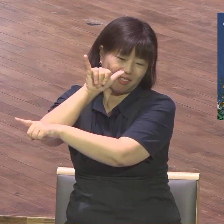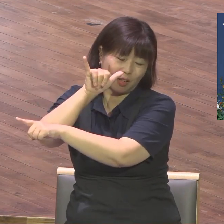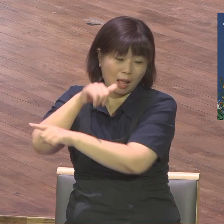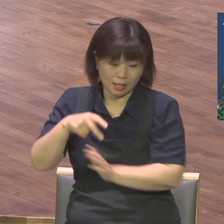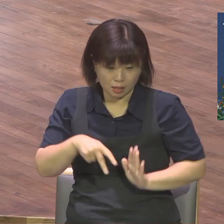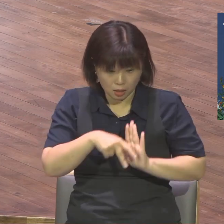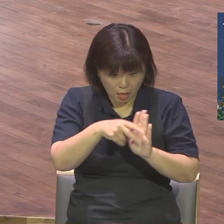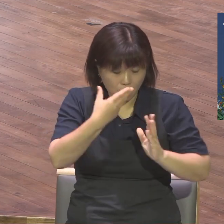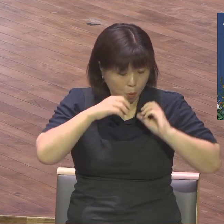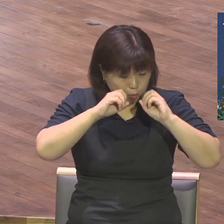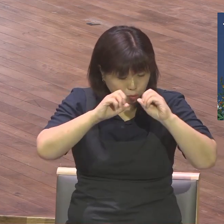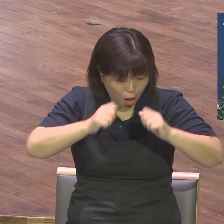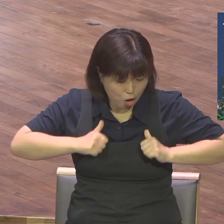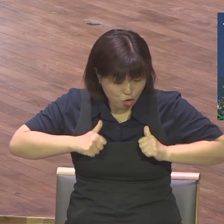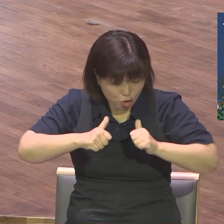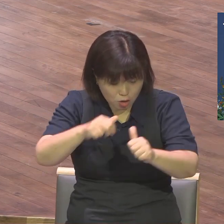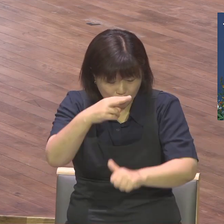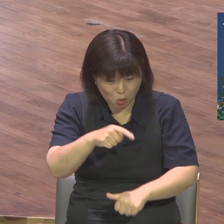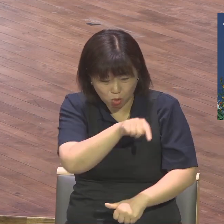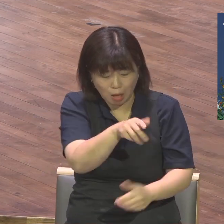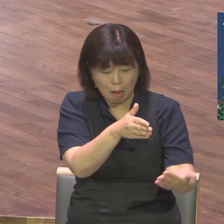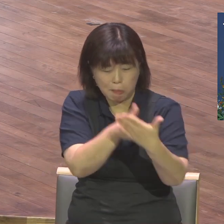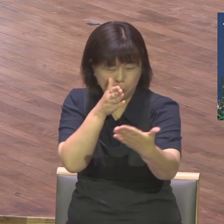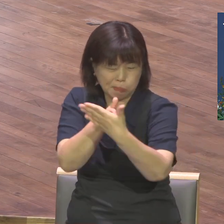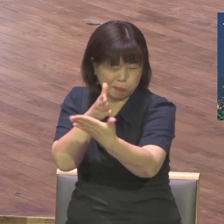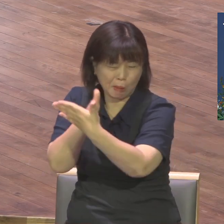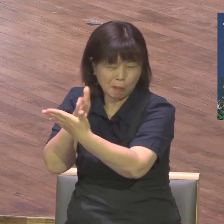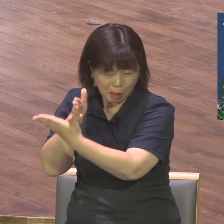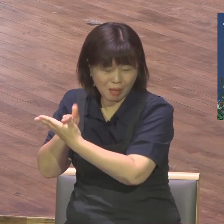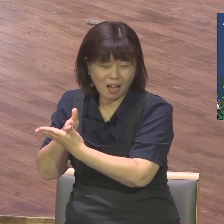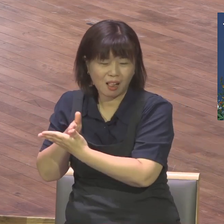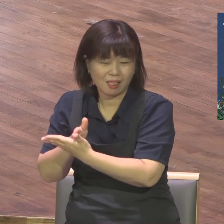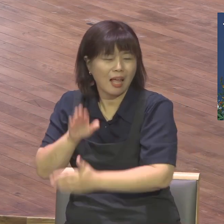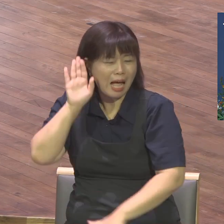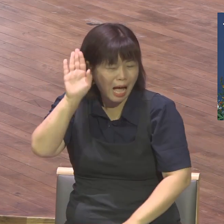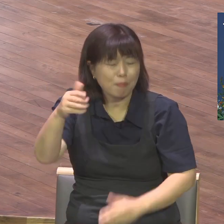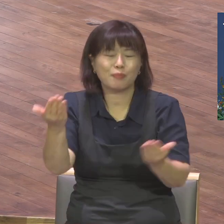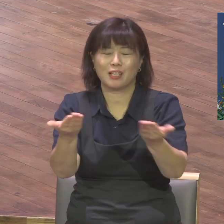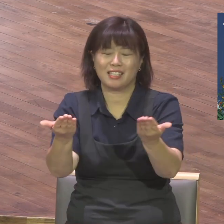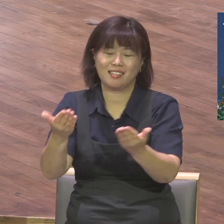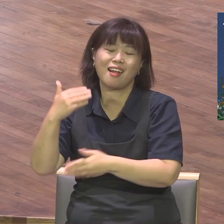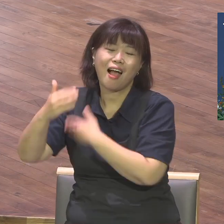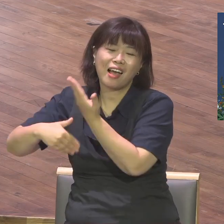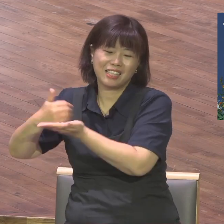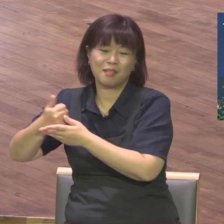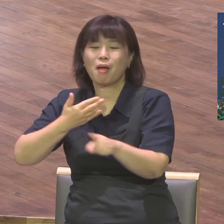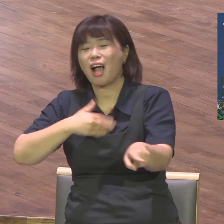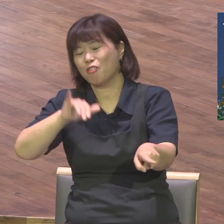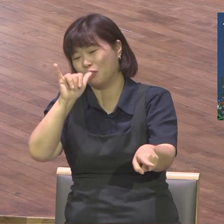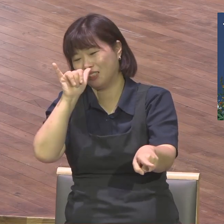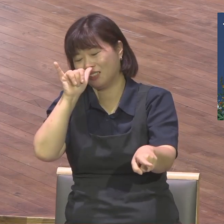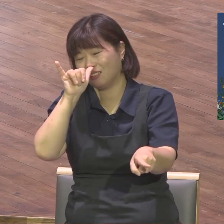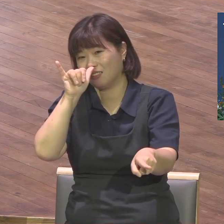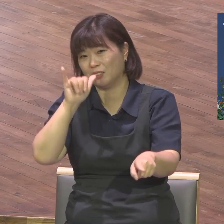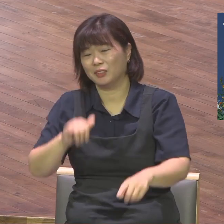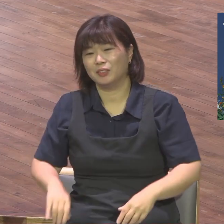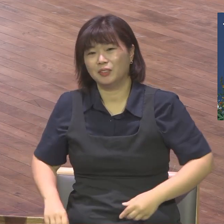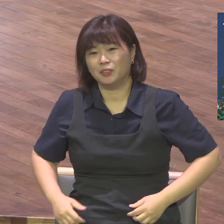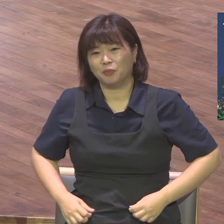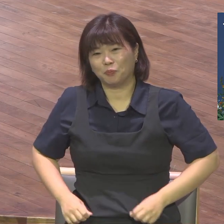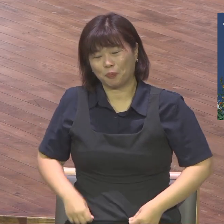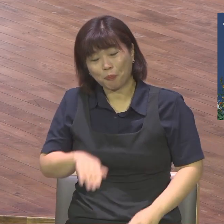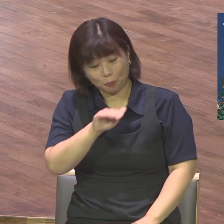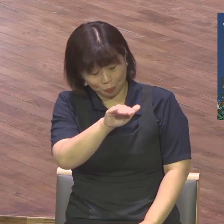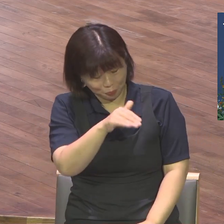이들의 상태를 볼 때 심판을 피하기 어렵다는 것입니다. 하나님께서 네 아무리 말해도